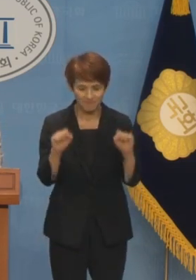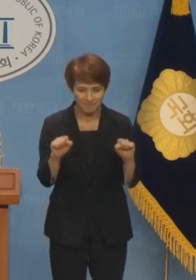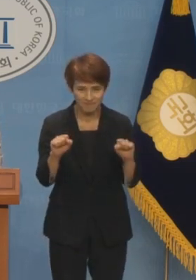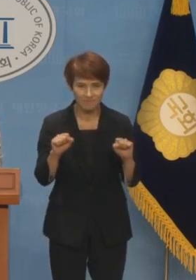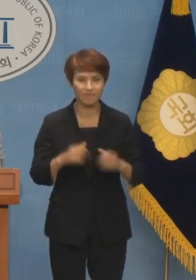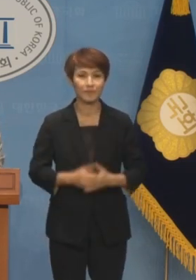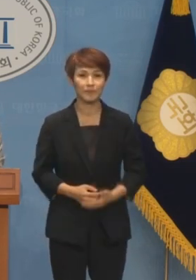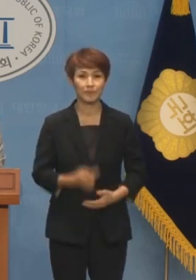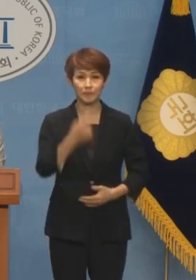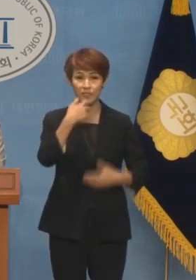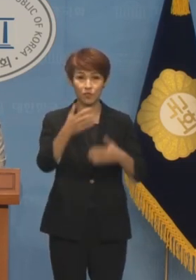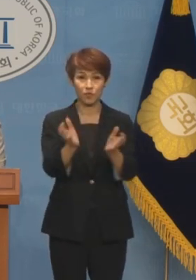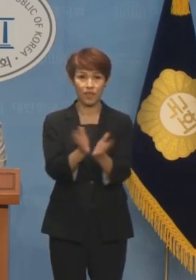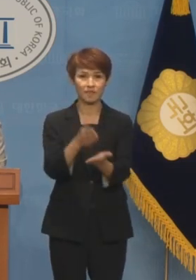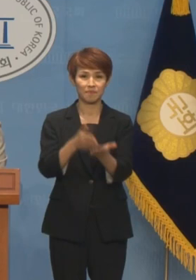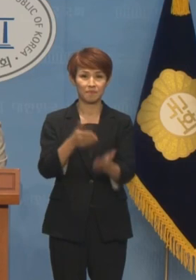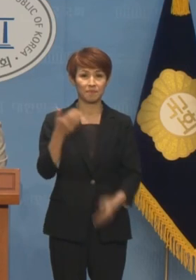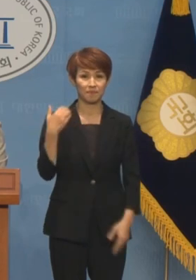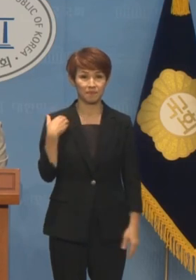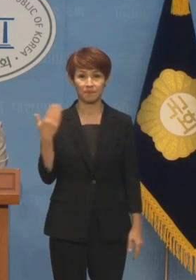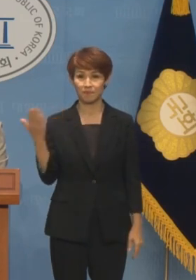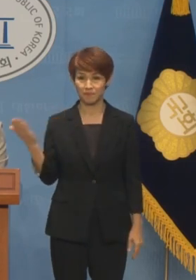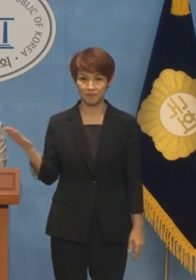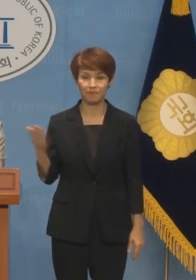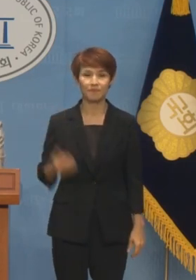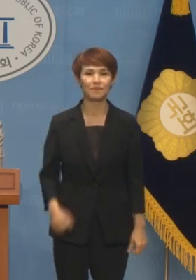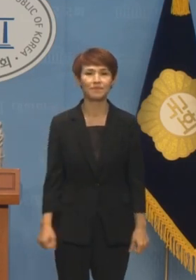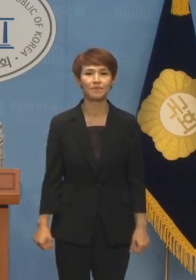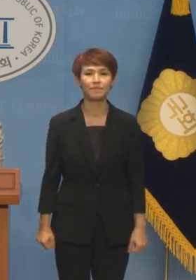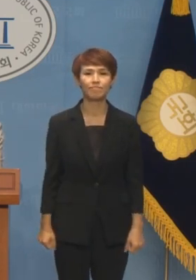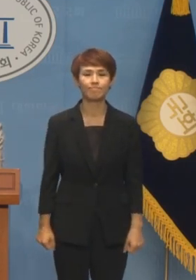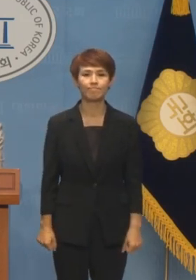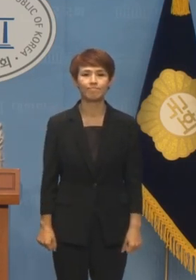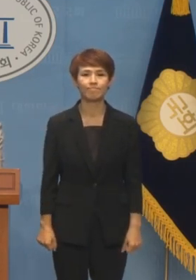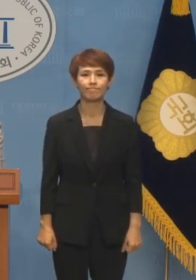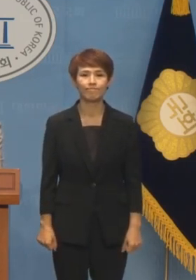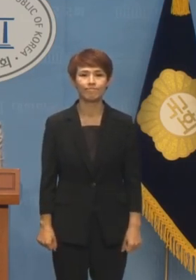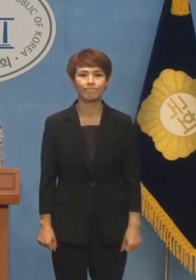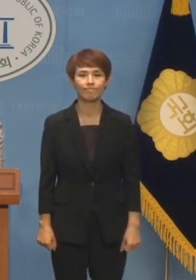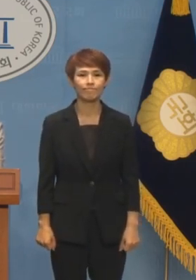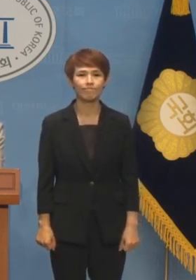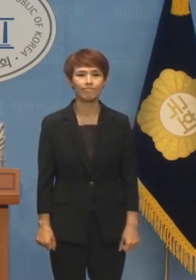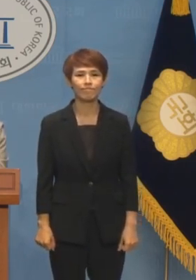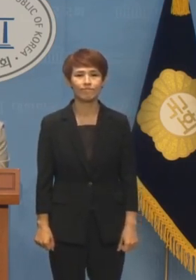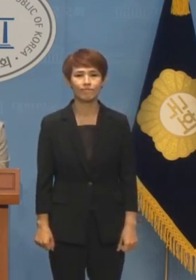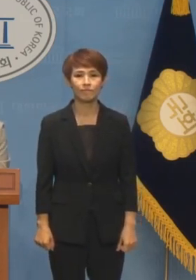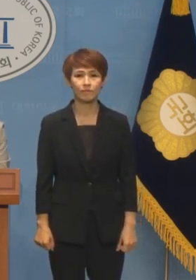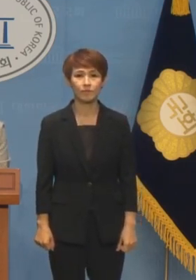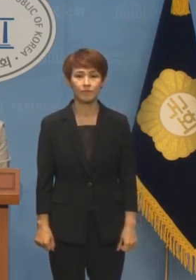안녕하십니까. 더불어민주당 대변인 황정아입니다. 첫 번째 브리핑 시작하겠습니다.